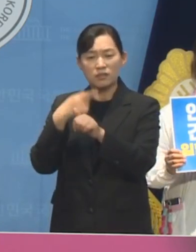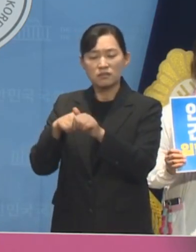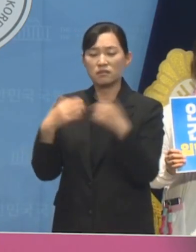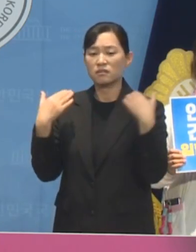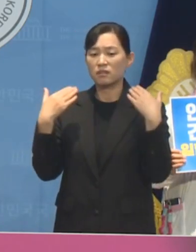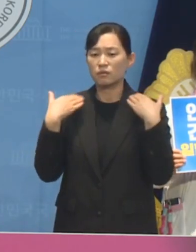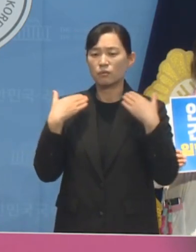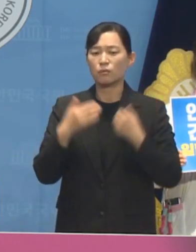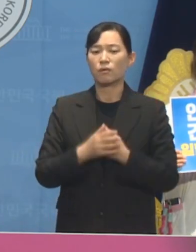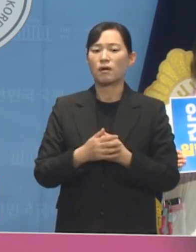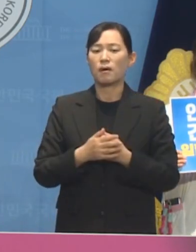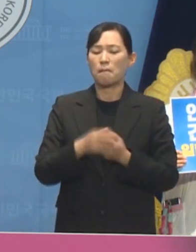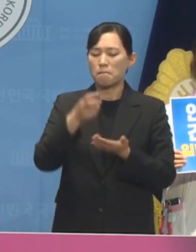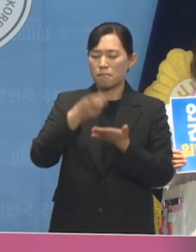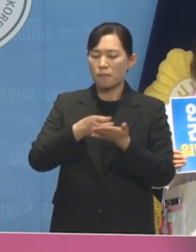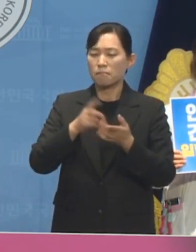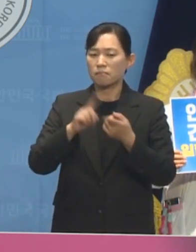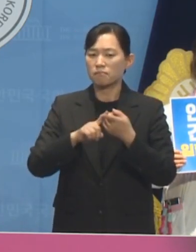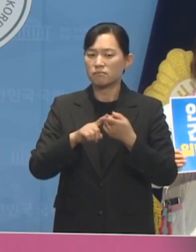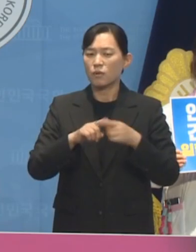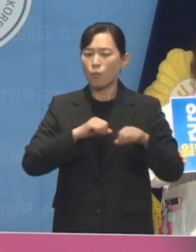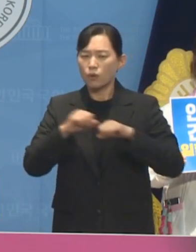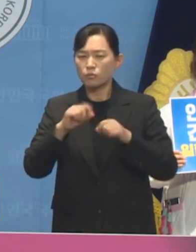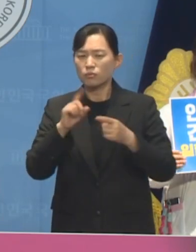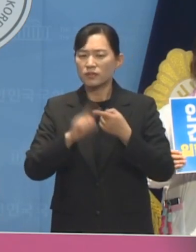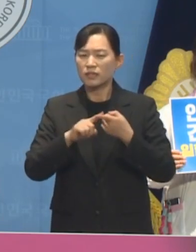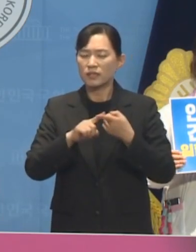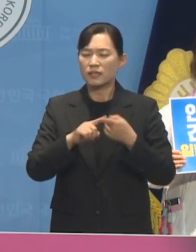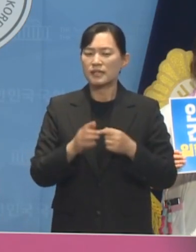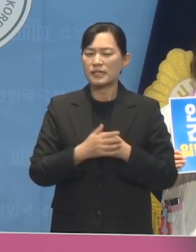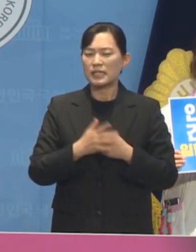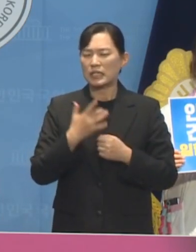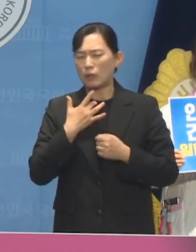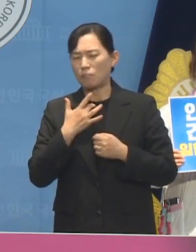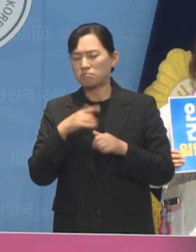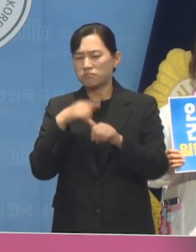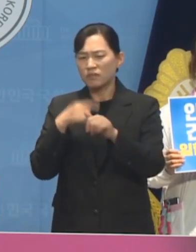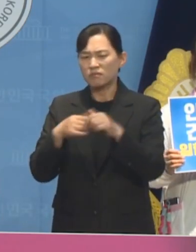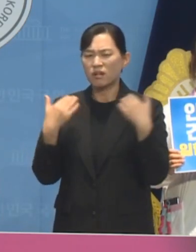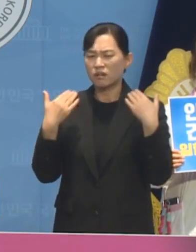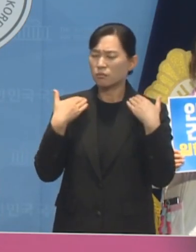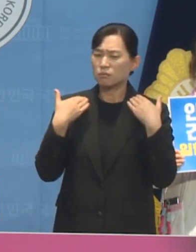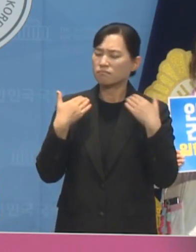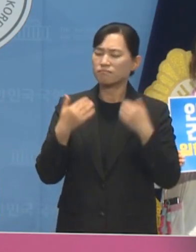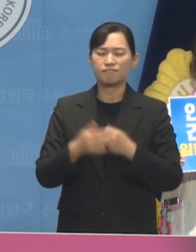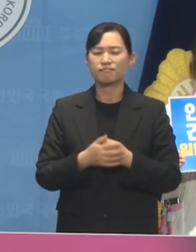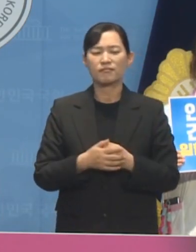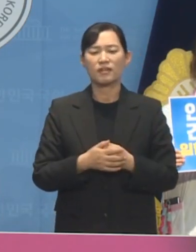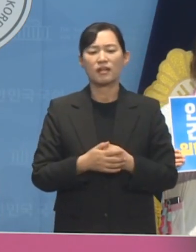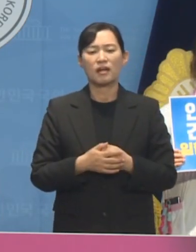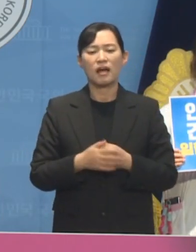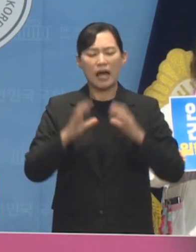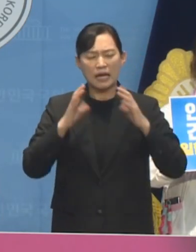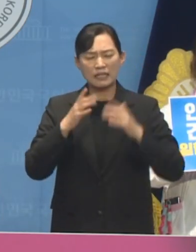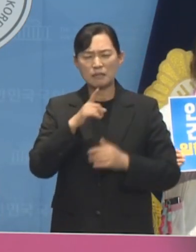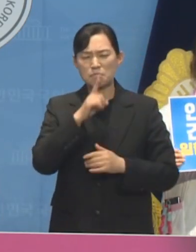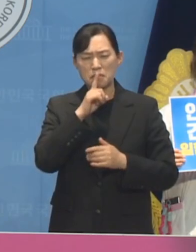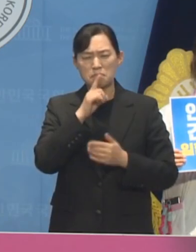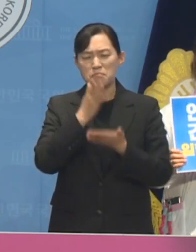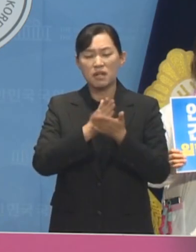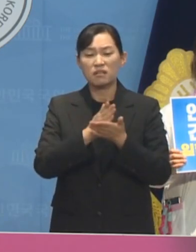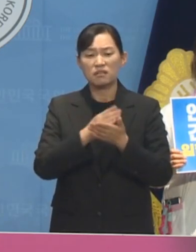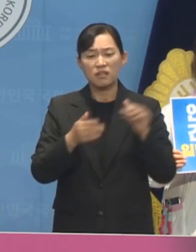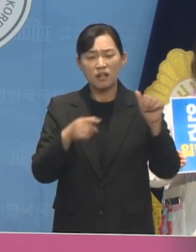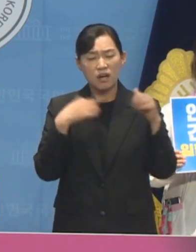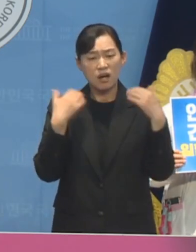학교, 합법적 노조활동에 대한 혐오를 가르치는 학교, 그래서 아이들에게 조용히 있으라고 가르치는